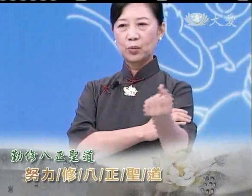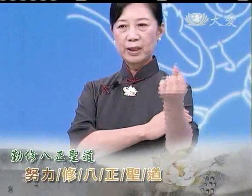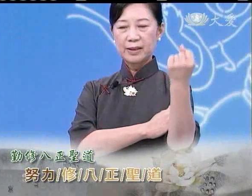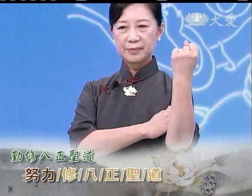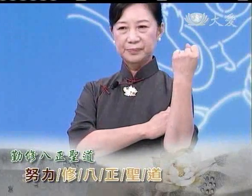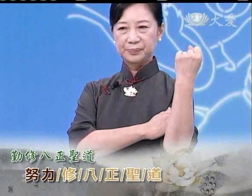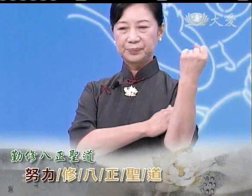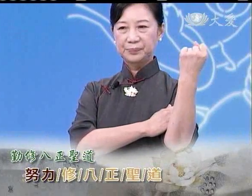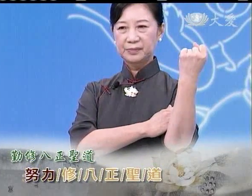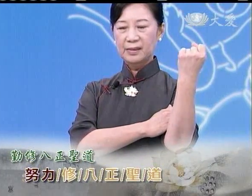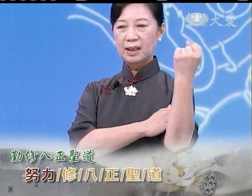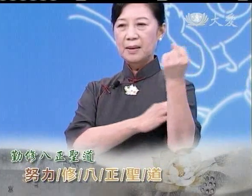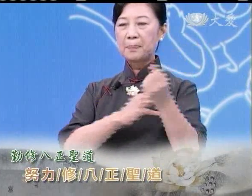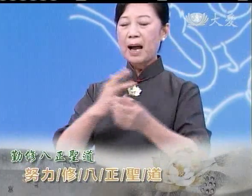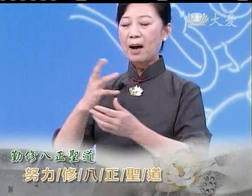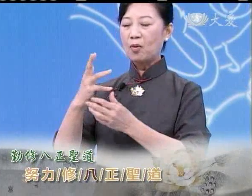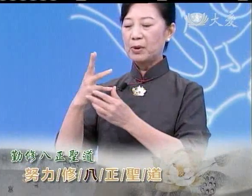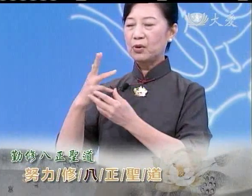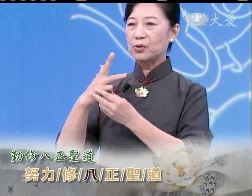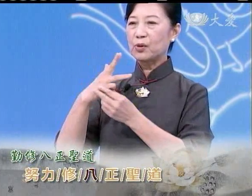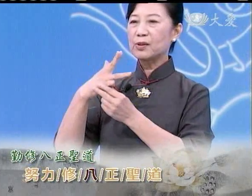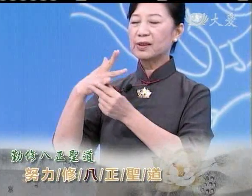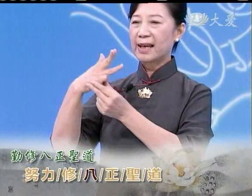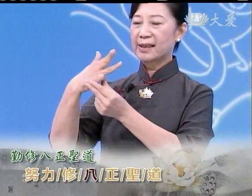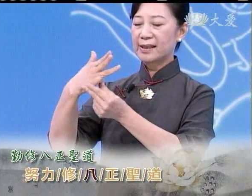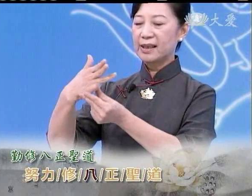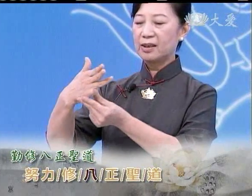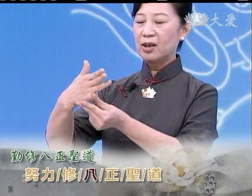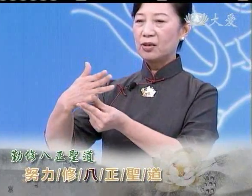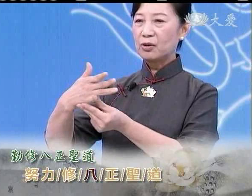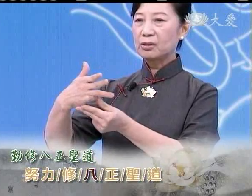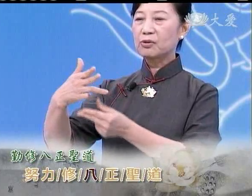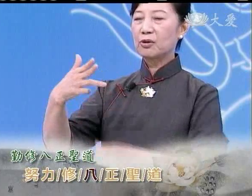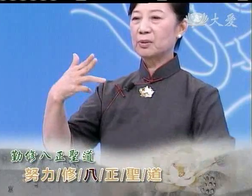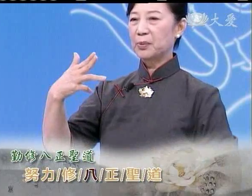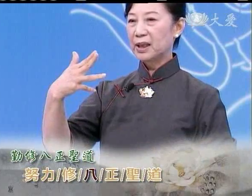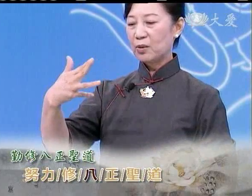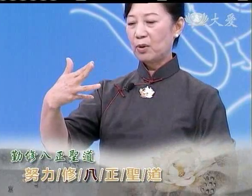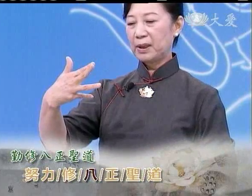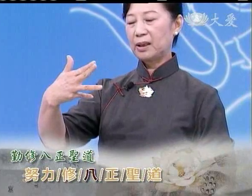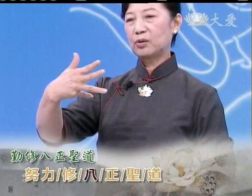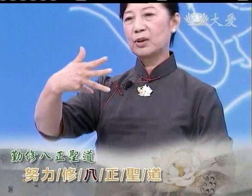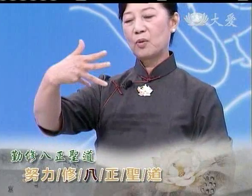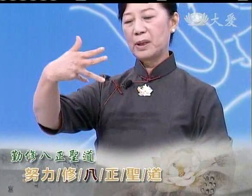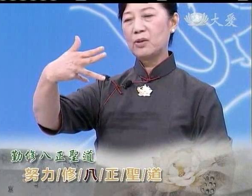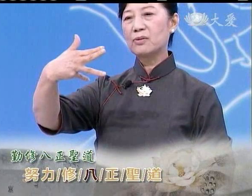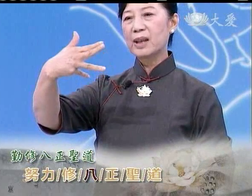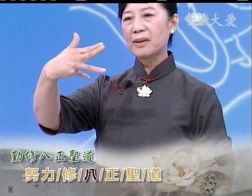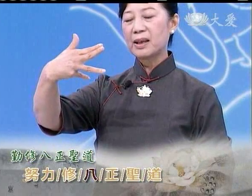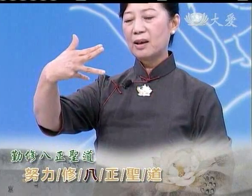力，八我们用手指来呈现，有时候手指不听我们的，所以我们用稍微